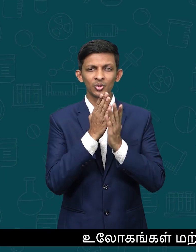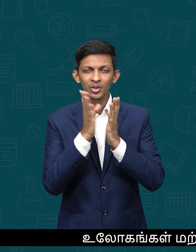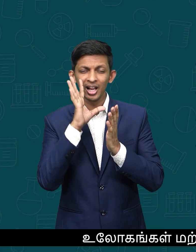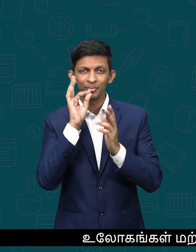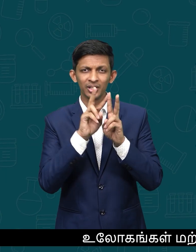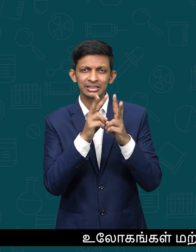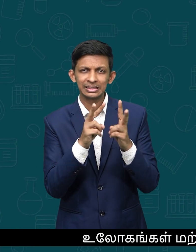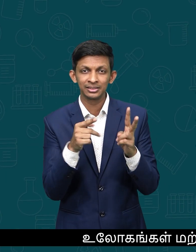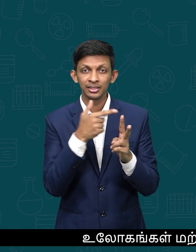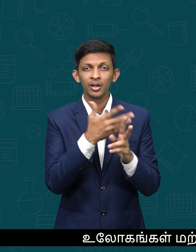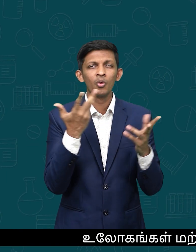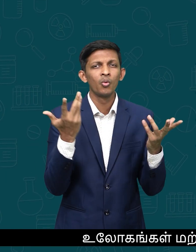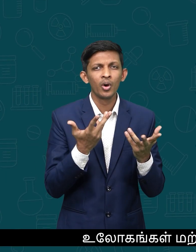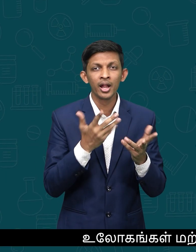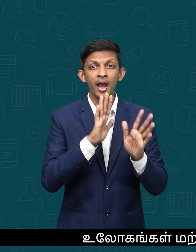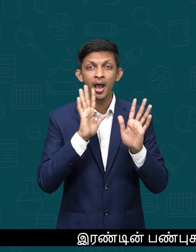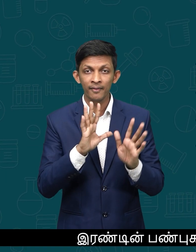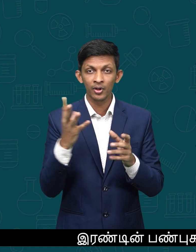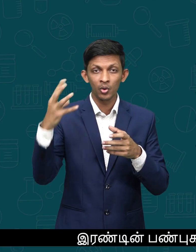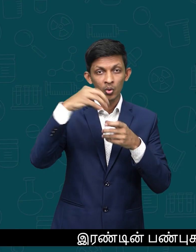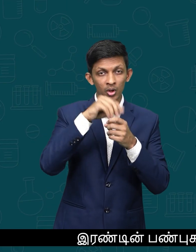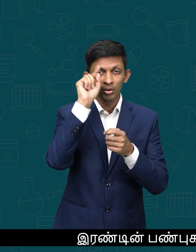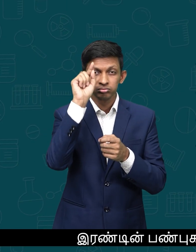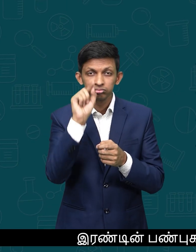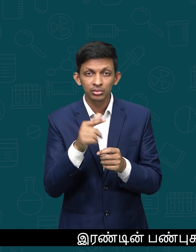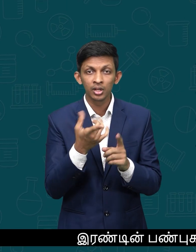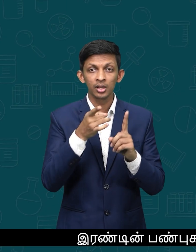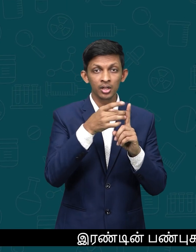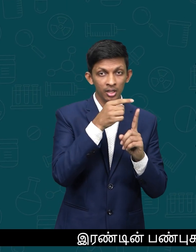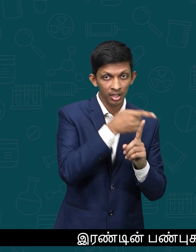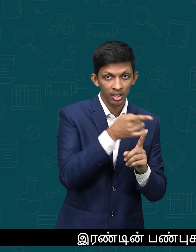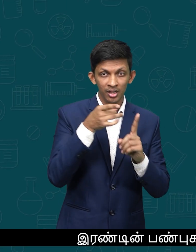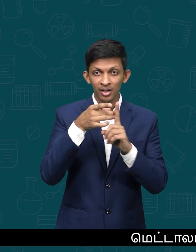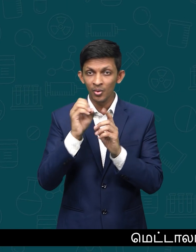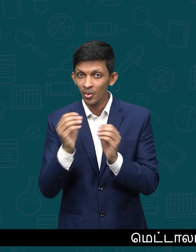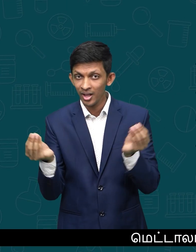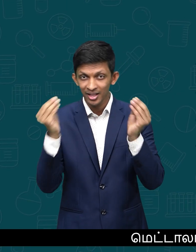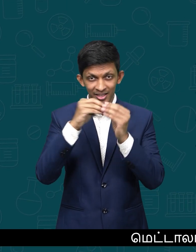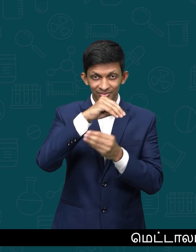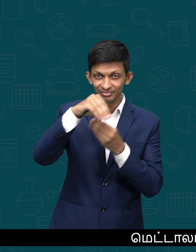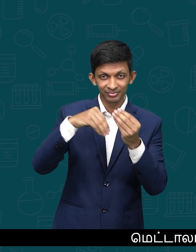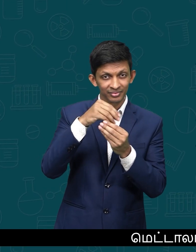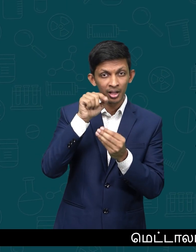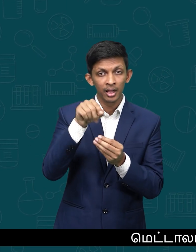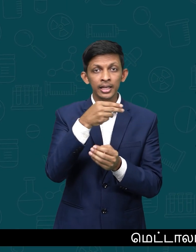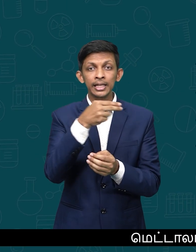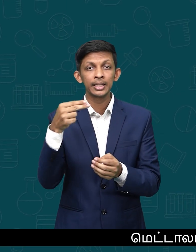உலோகங்கள் மற்றும் உலோகங்கள் அல்லாத இரண்டின் பண்புகளை கொண்ட தனிமங்கள் மெட்டலாய்டுகள் எனப்படும்.